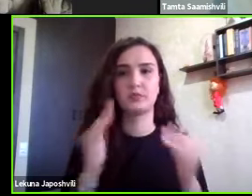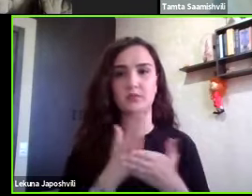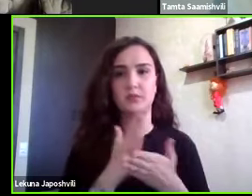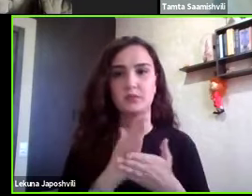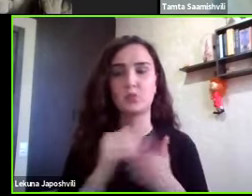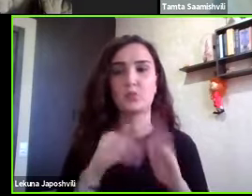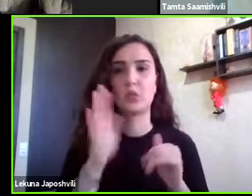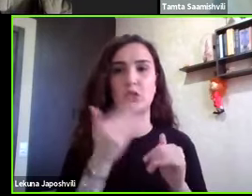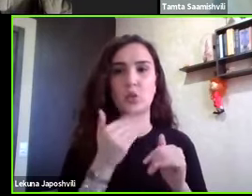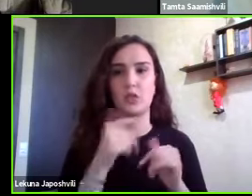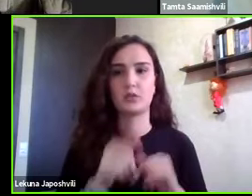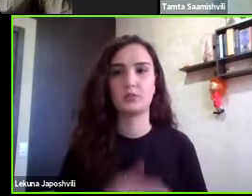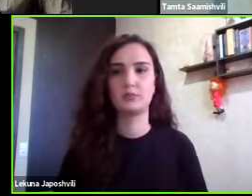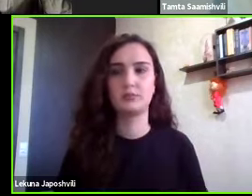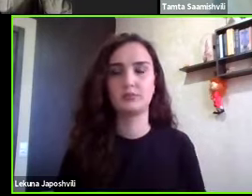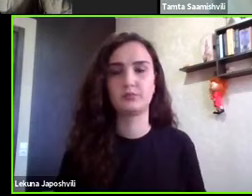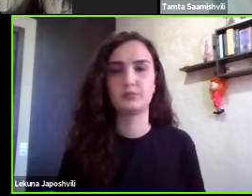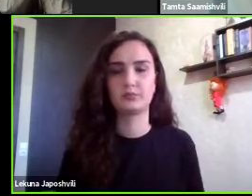უფრო იოლად, ხო?